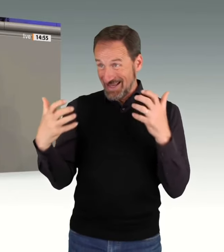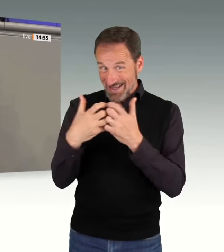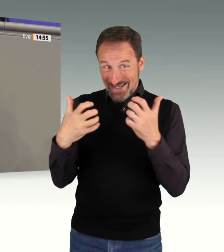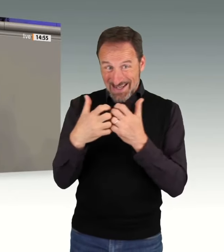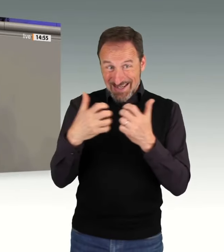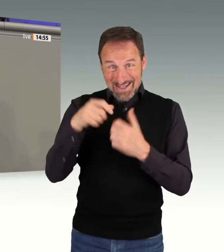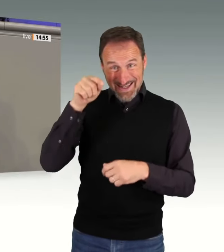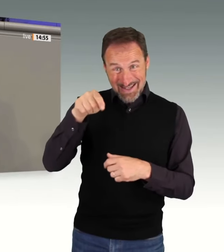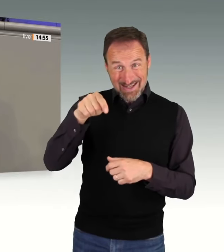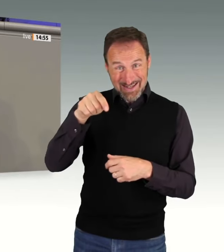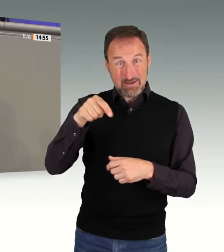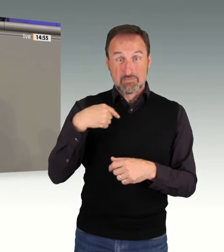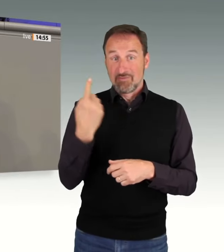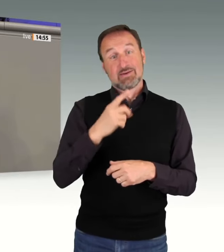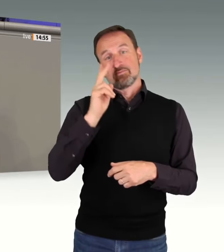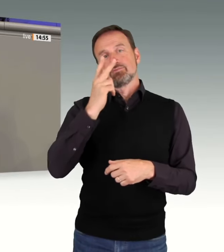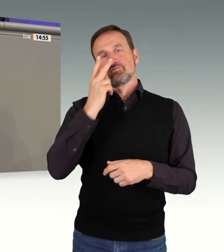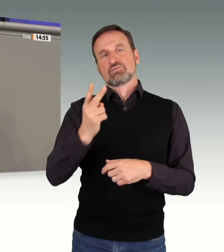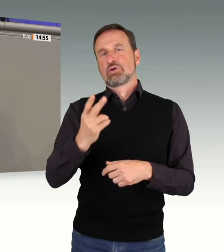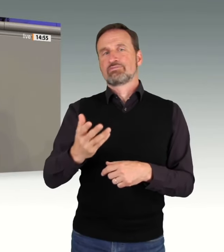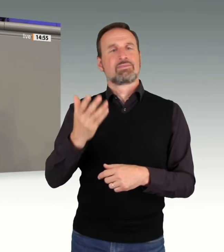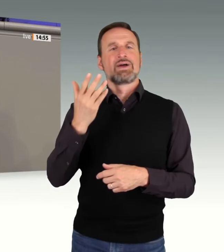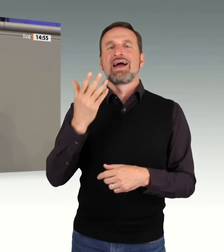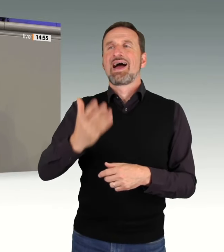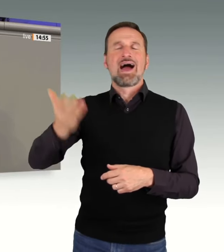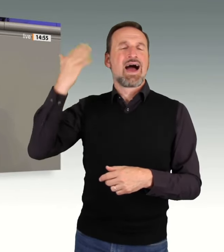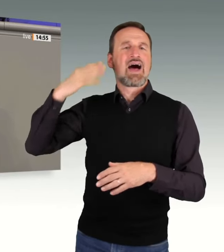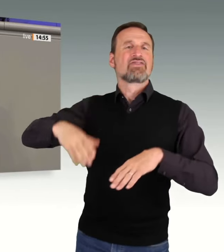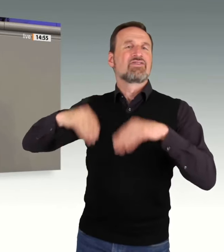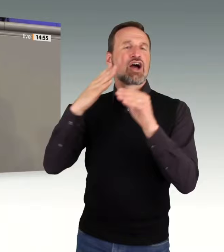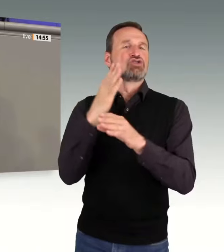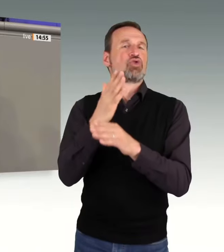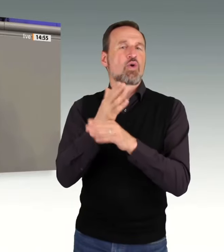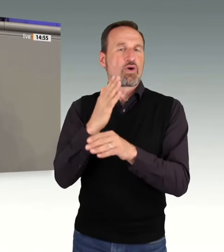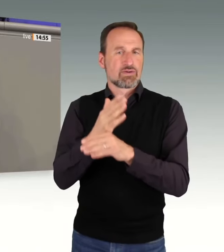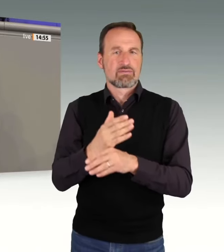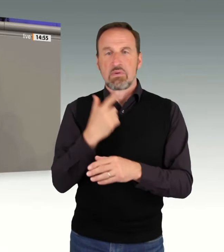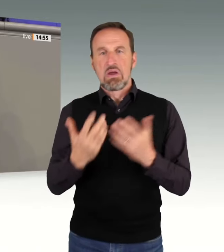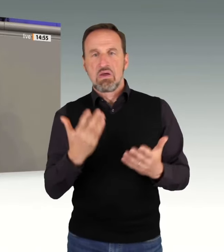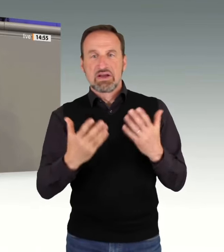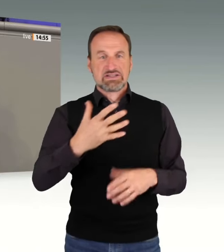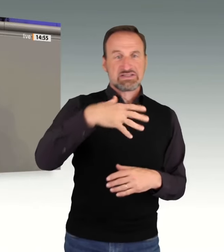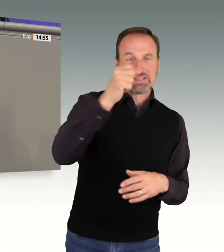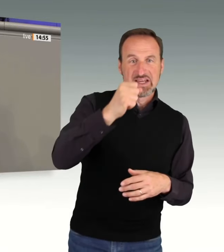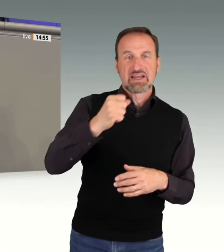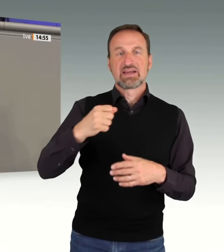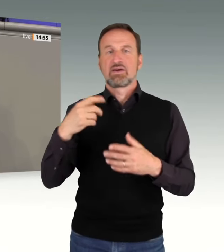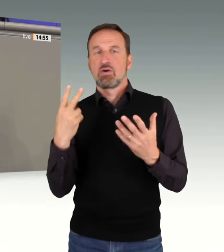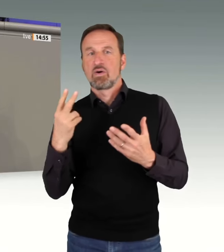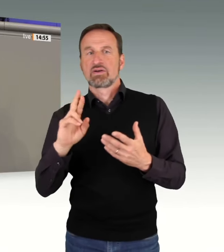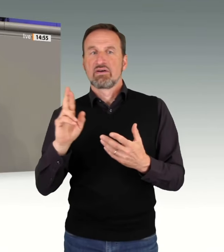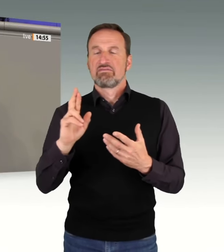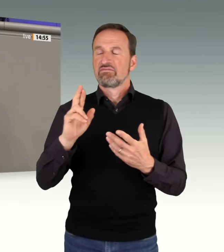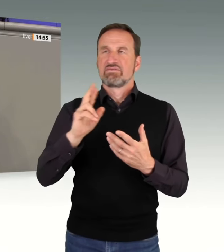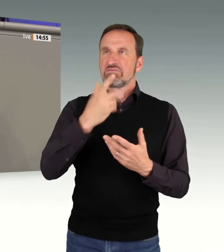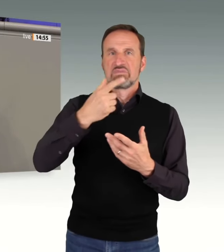eigene Führerschaft zeigen, denn das wird das Ziel von uns allen beginnen, volle